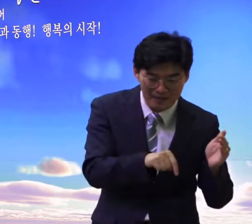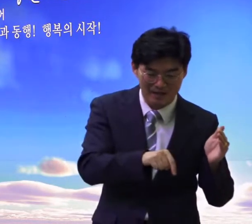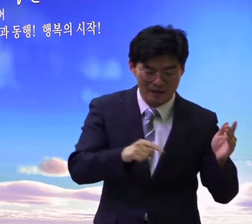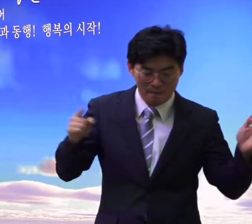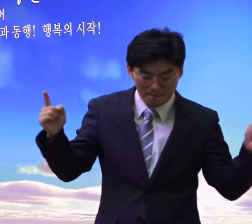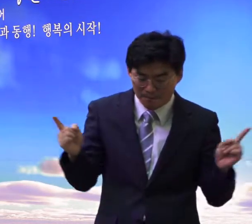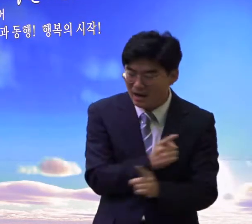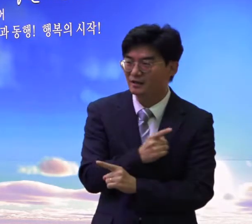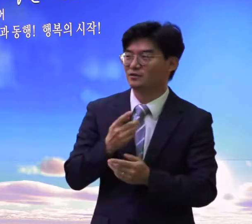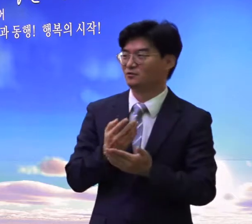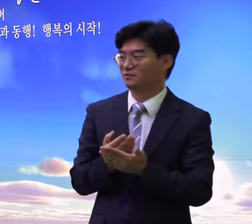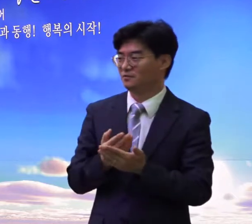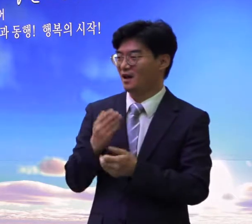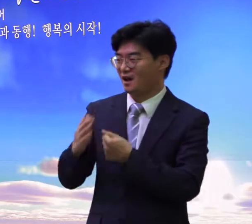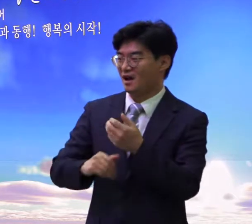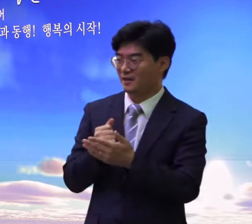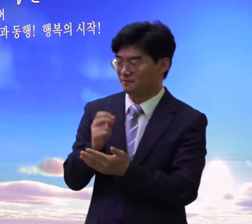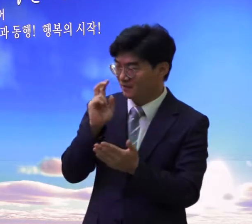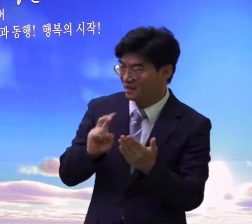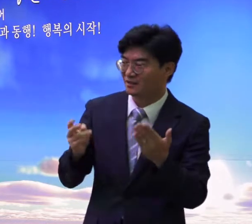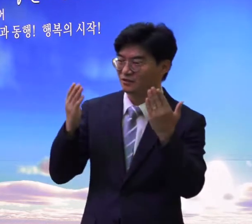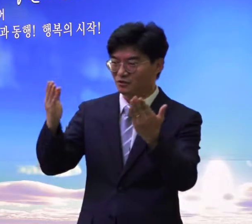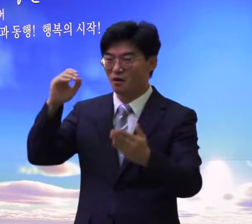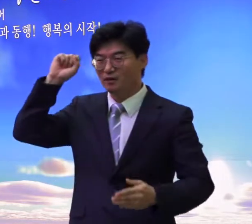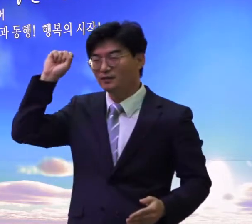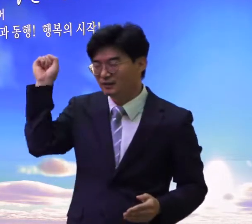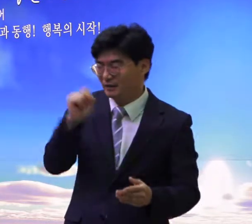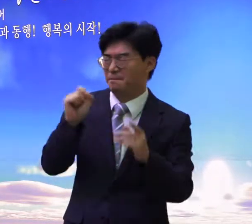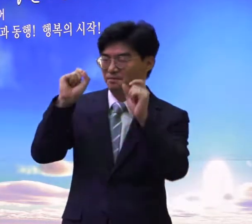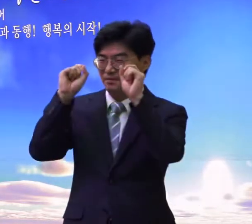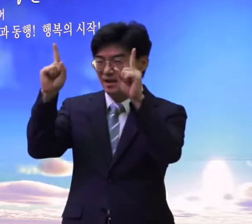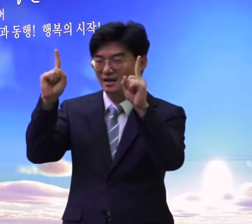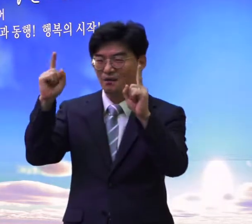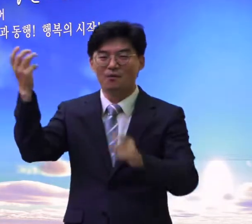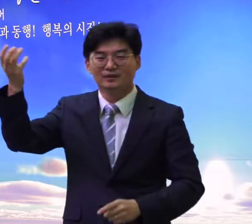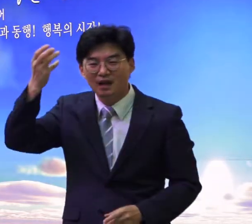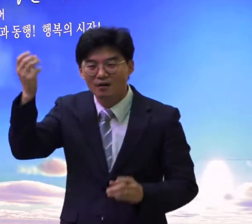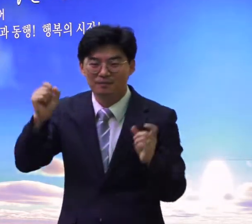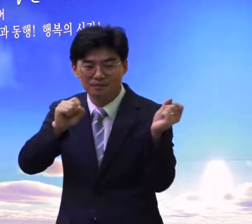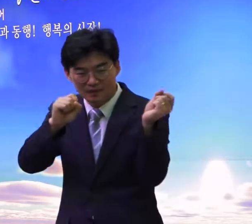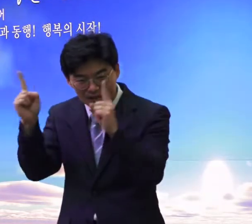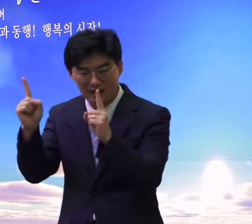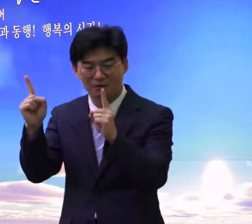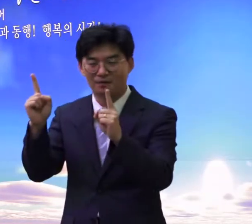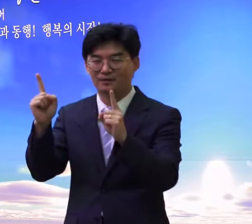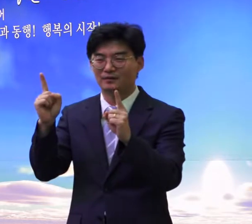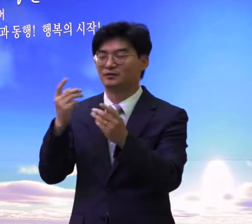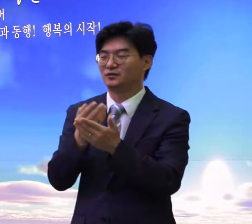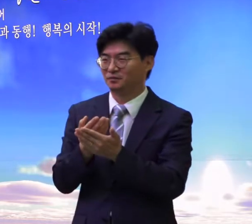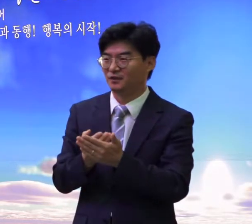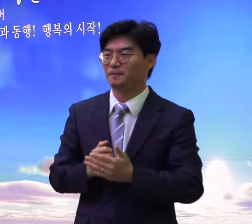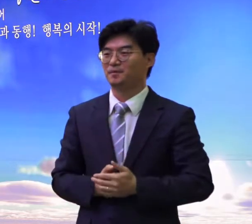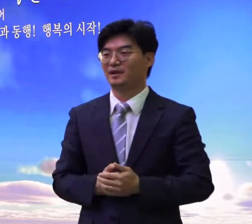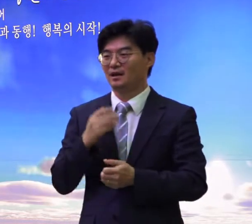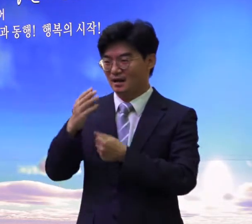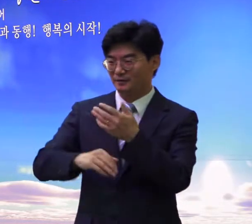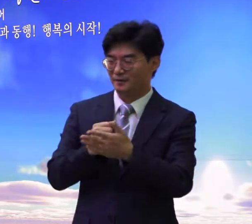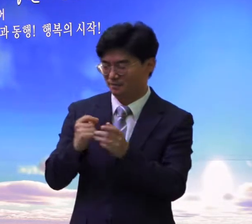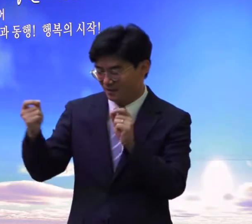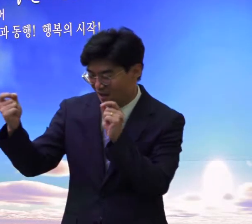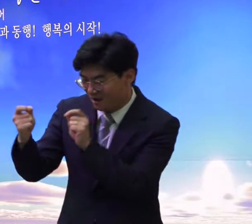하나님을 찬양하겠습니다. 새벽을 깨우겠습니다. 어두울 때일수록 더욱 하나님께 감사하고 하나님께로 나아가겠습니다.